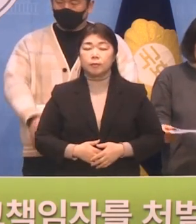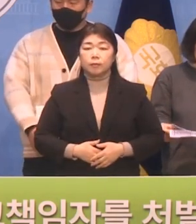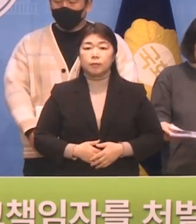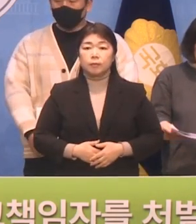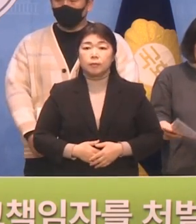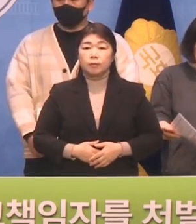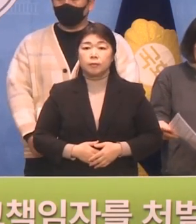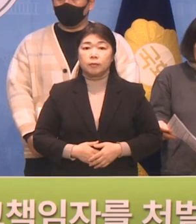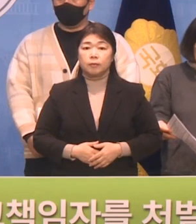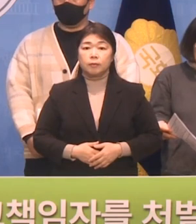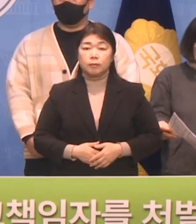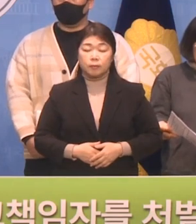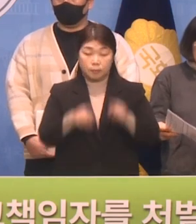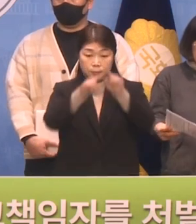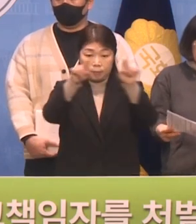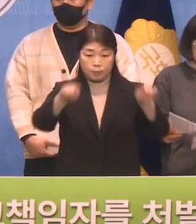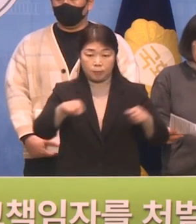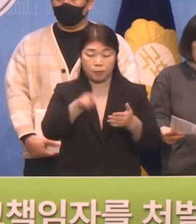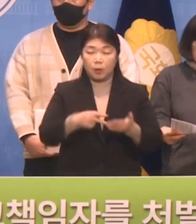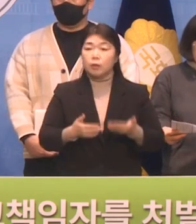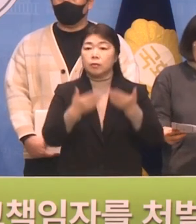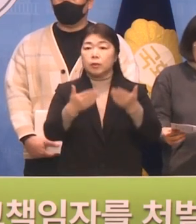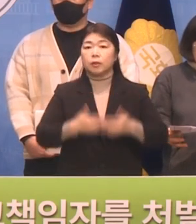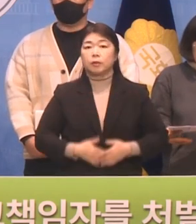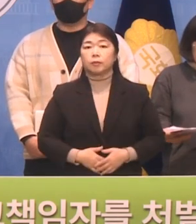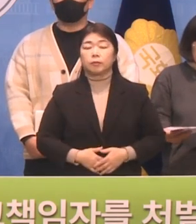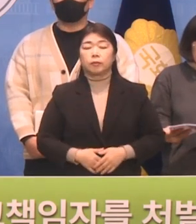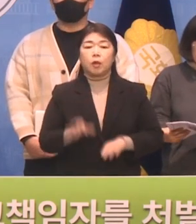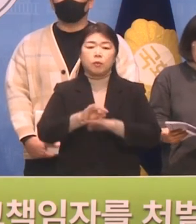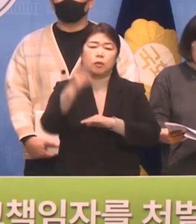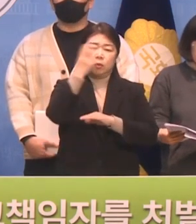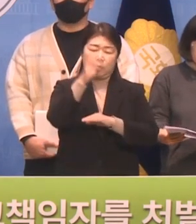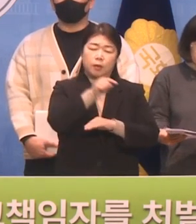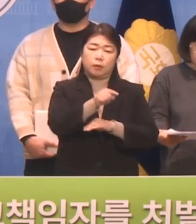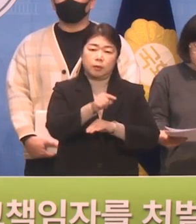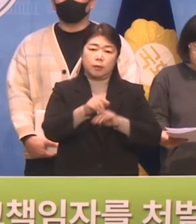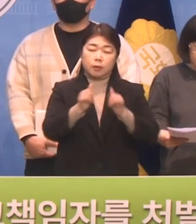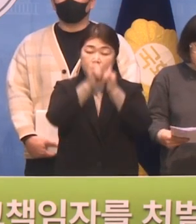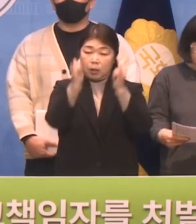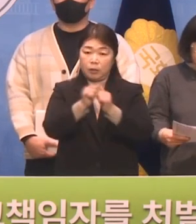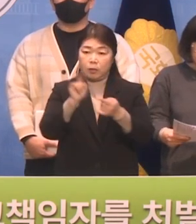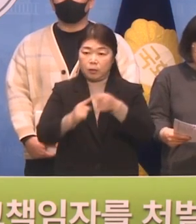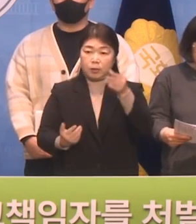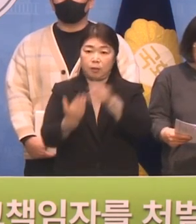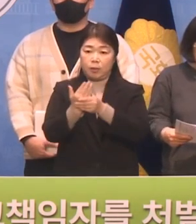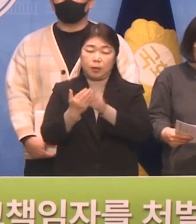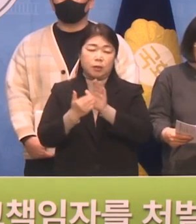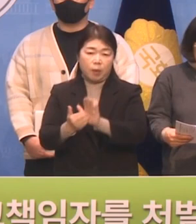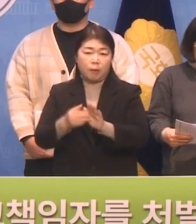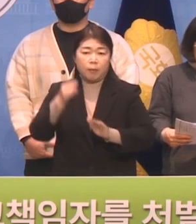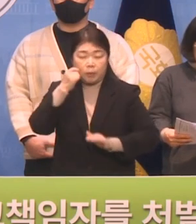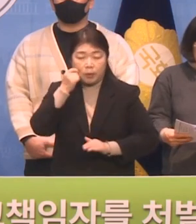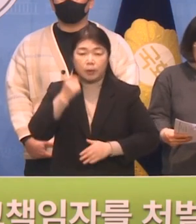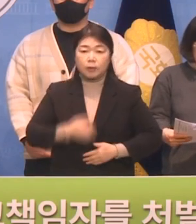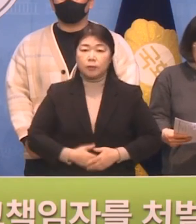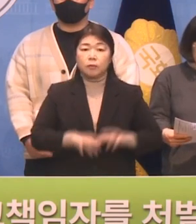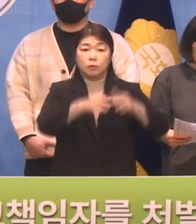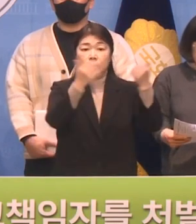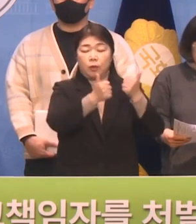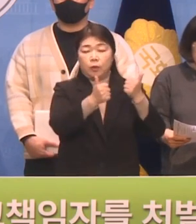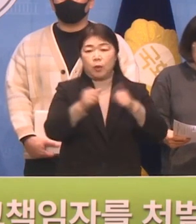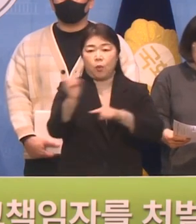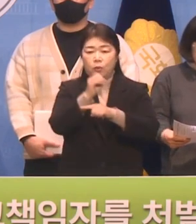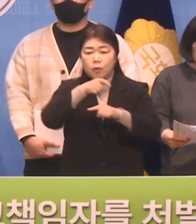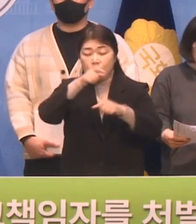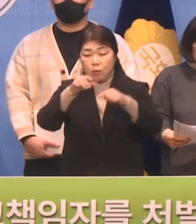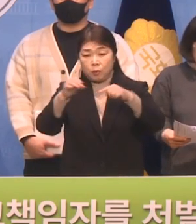네, 짧게 낭독하겠습니다. 기자회견문 부실 조사로는 사회적 참사 재발을 막을 수 없다. 국회는 오송 지하차도